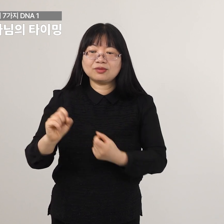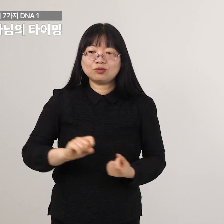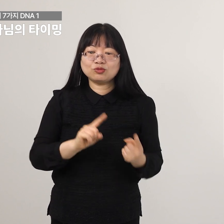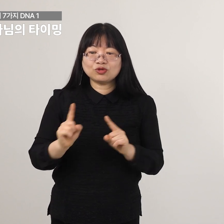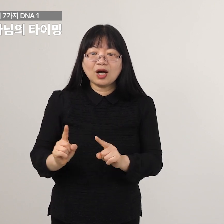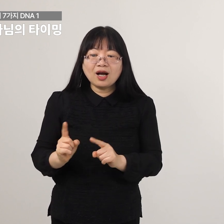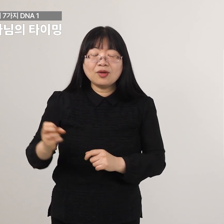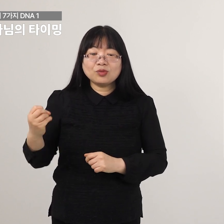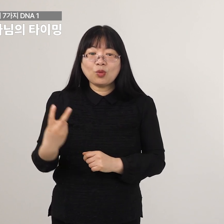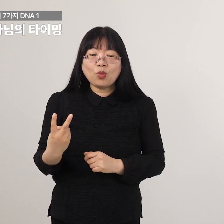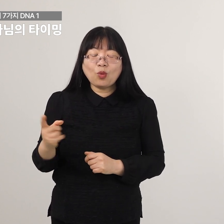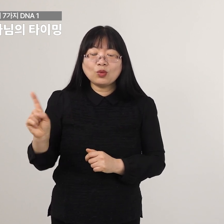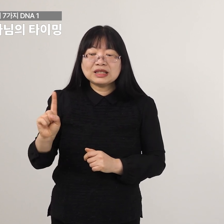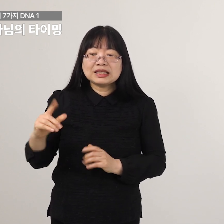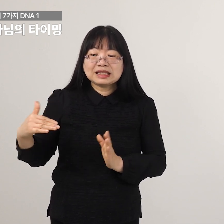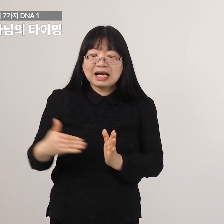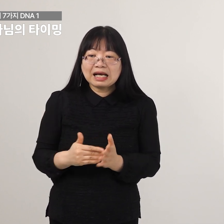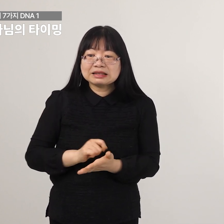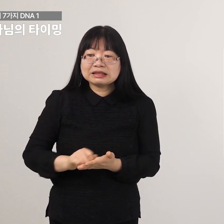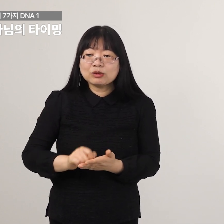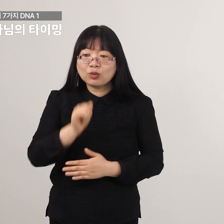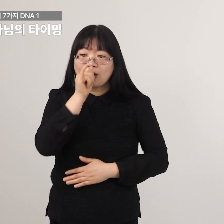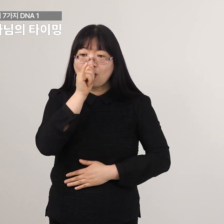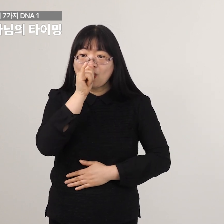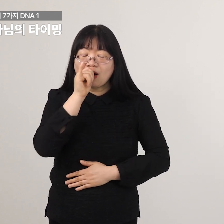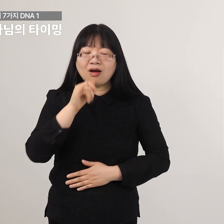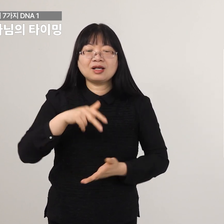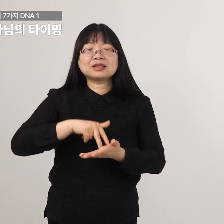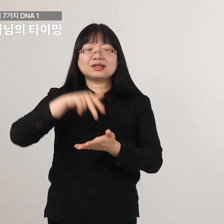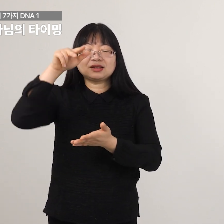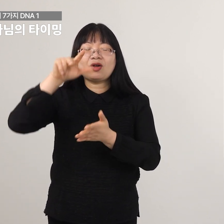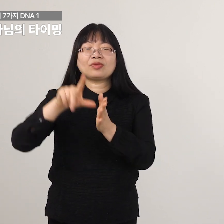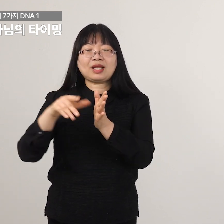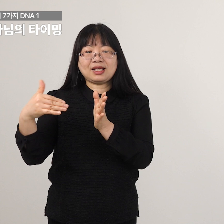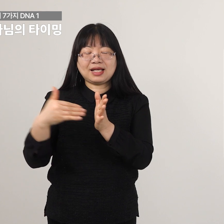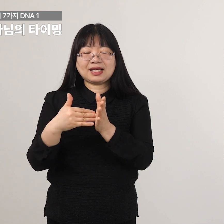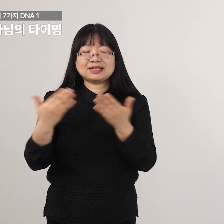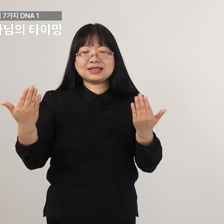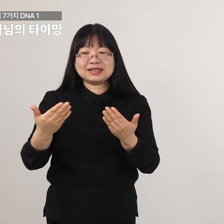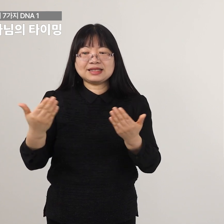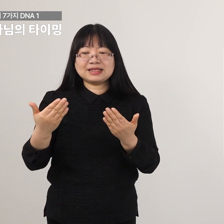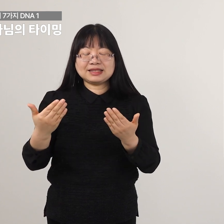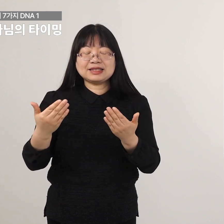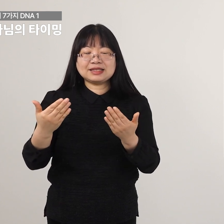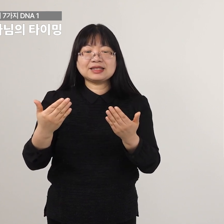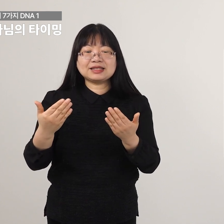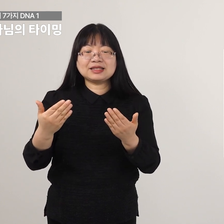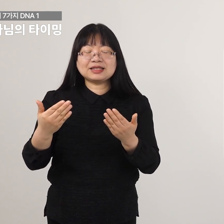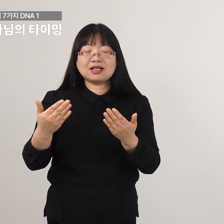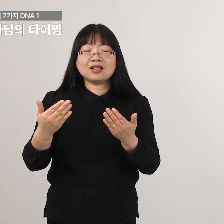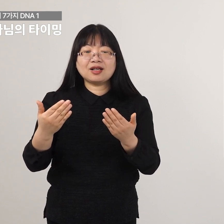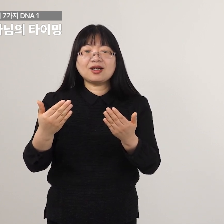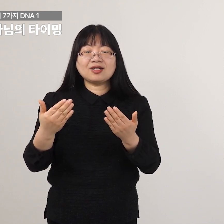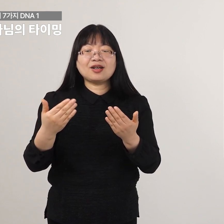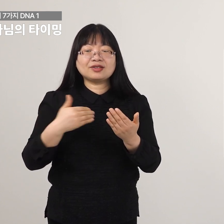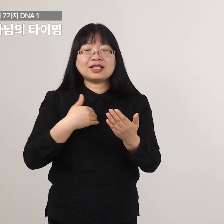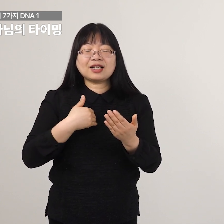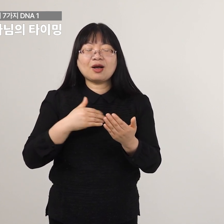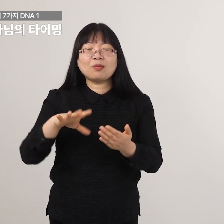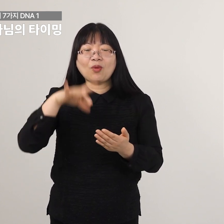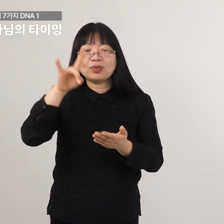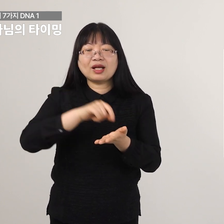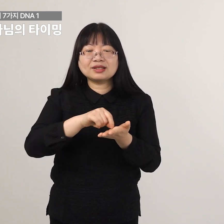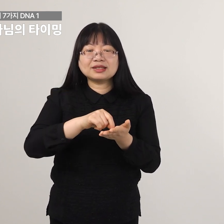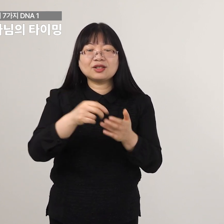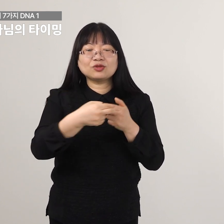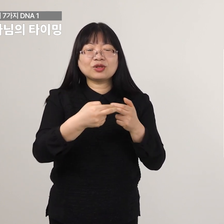그리고 어디까지 기록했다고요? 승천 때까지의 일을 먼저 쓴 글에다가 내가